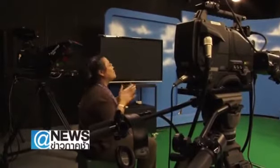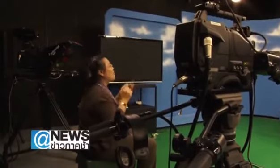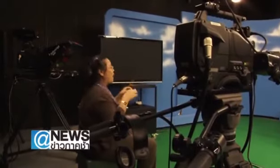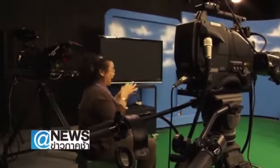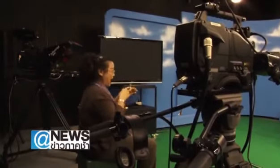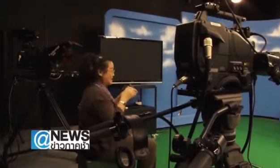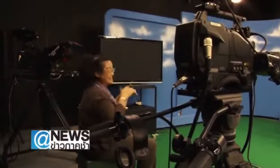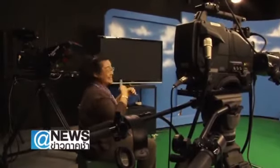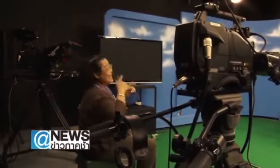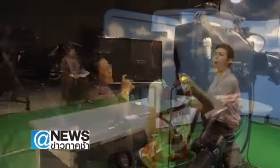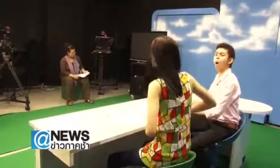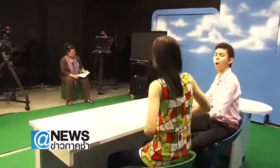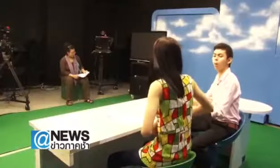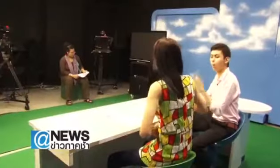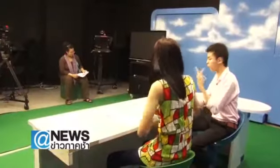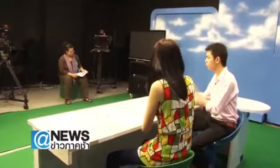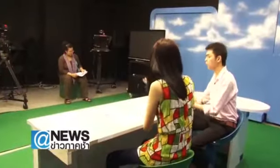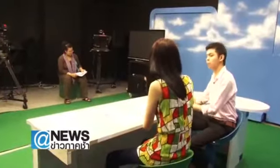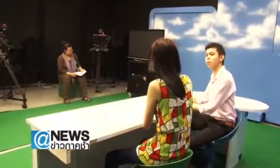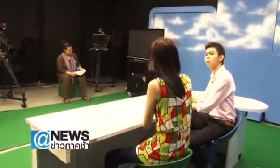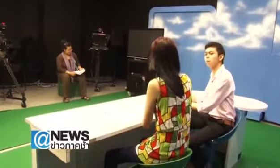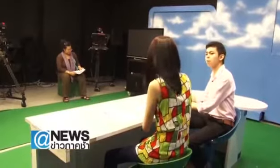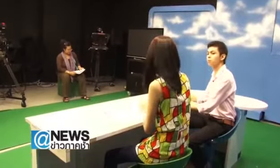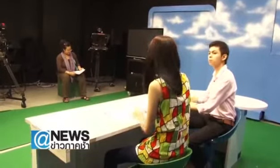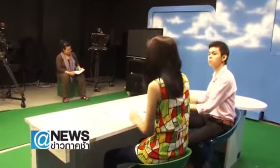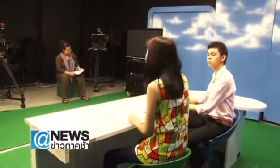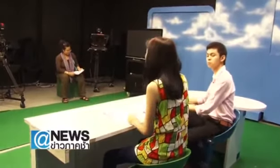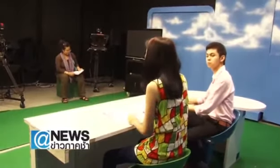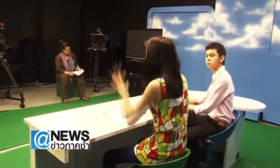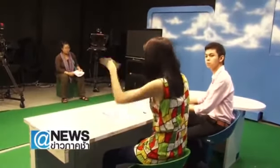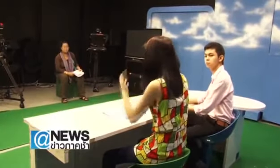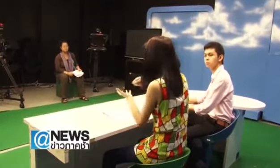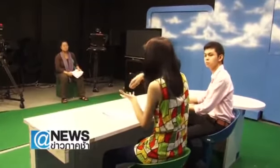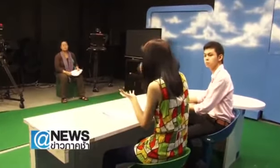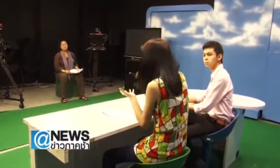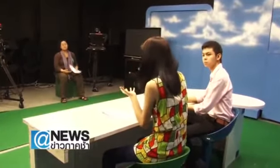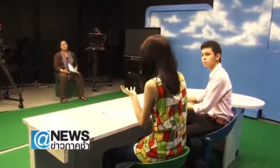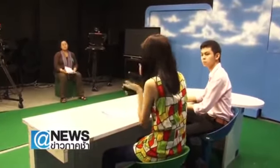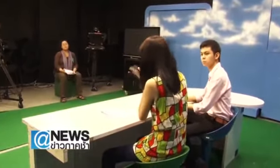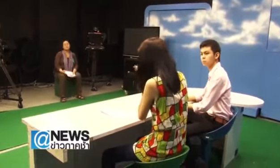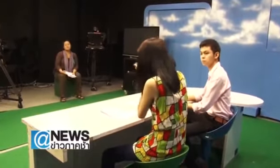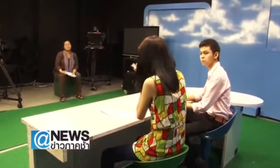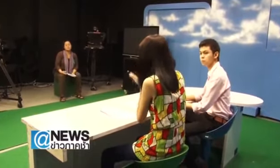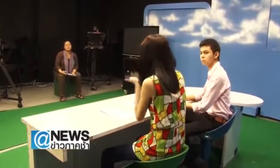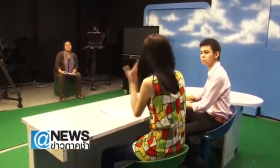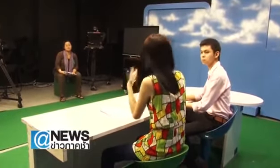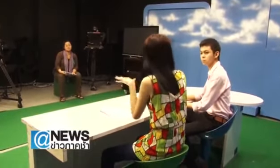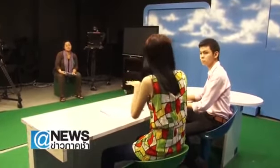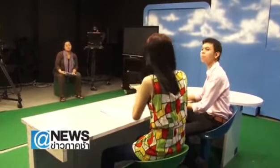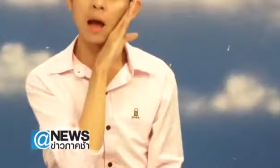ก็จะรู้ภาษามือหมดแล้วอย่างรายการของเราเองเนี่ยก็สามารถสมาคมคนหนวกในประเทศไทยเนี่ยก็เอาลิงก์ของรายการเราไป